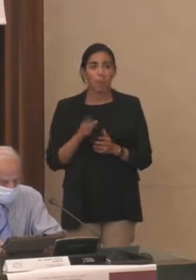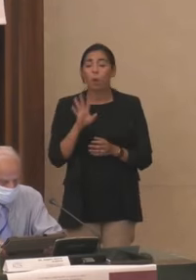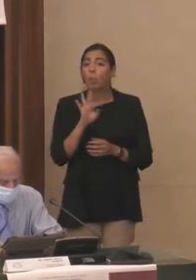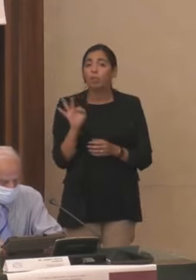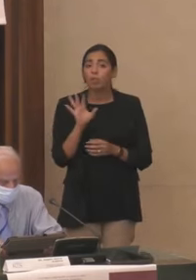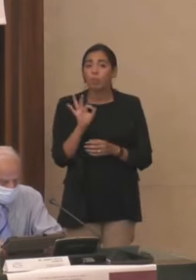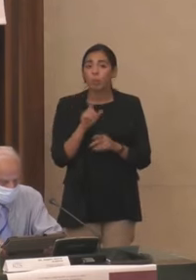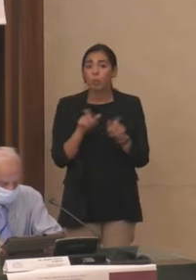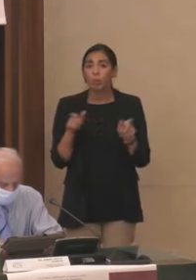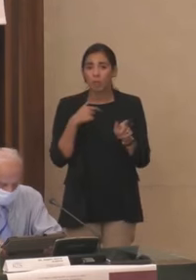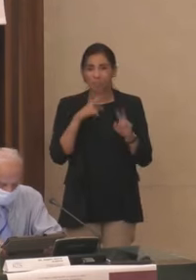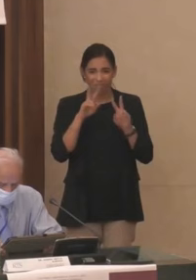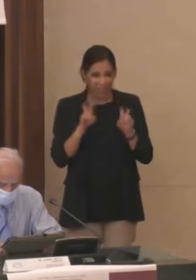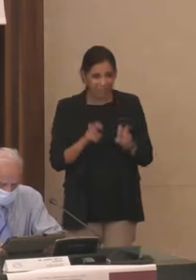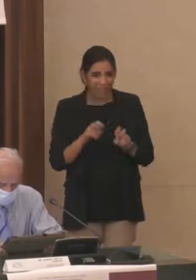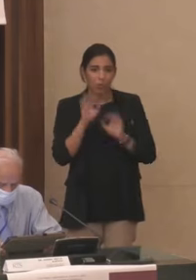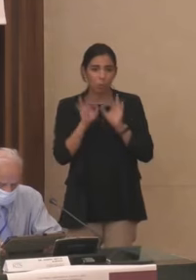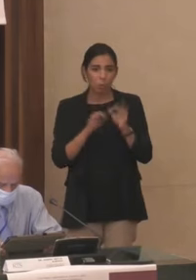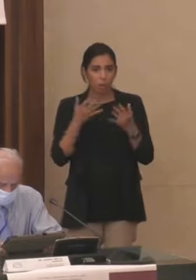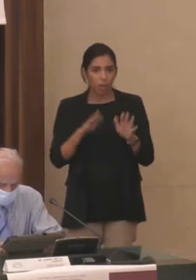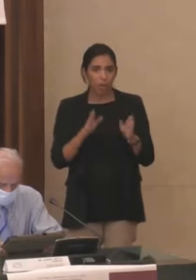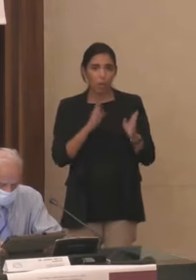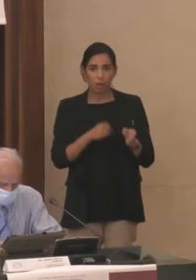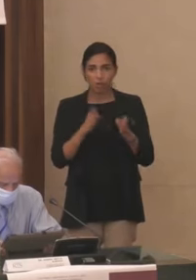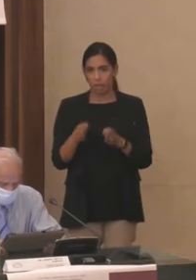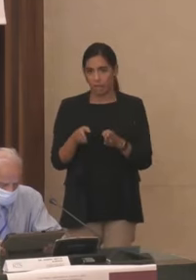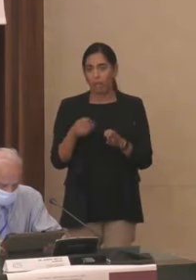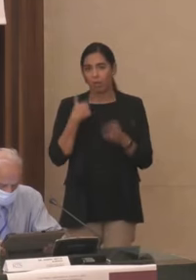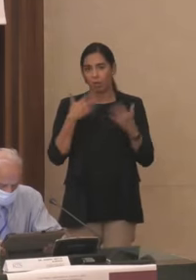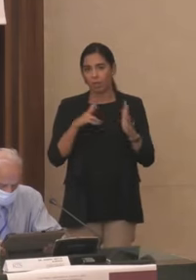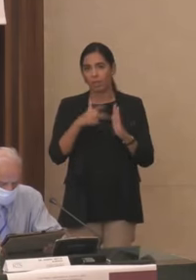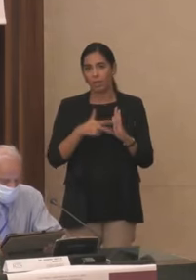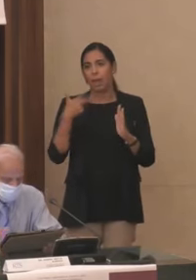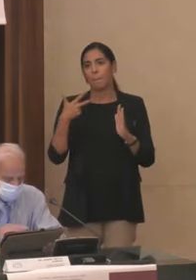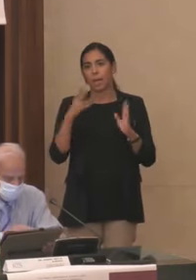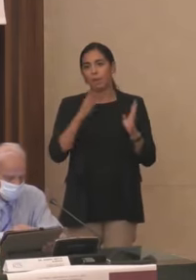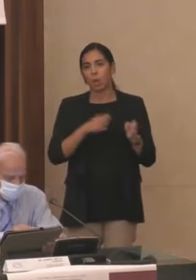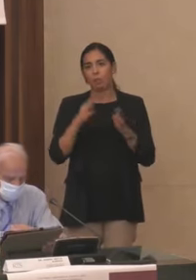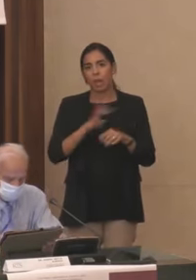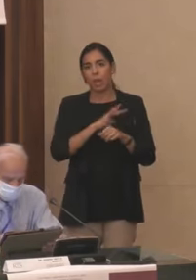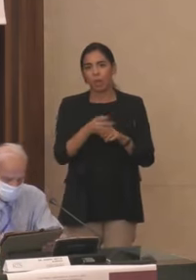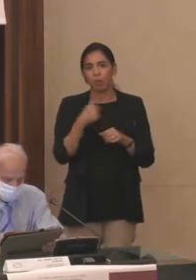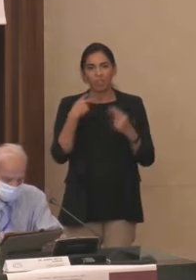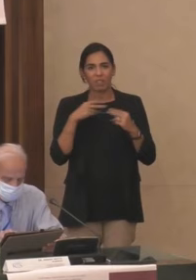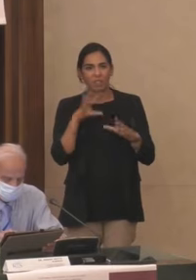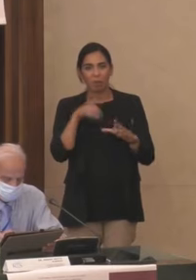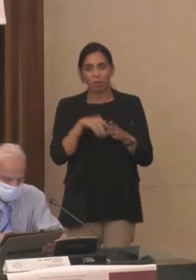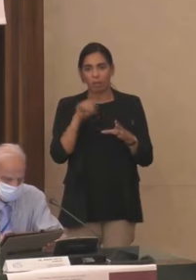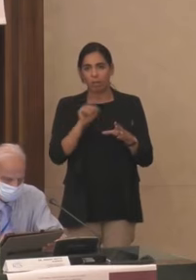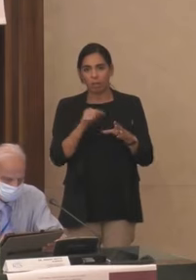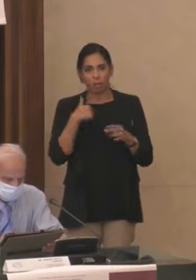450 li ho visitati e curati in ospedale, ho fatto 3 mesi in ospedale Covid, vivevo lì, dormivo con loro e li